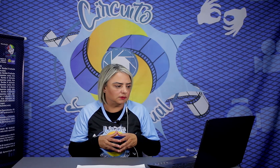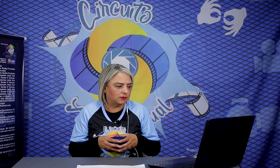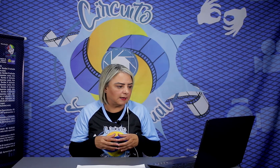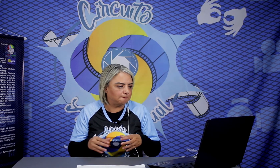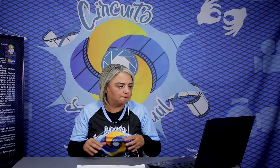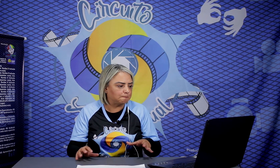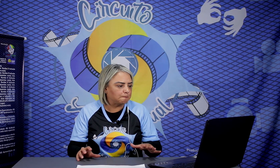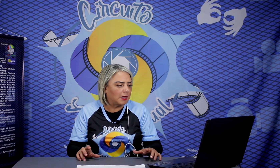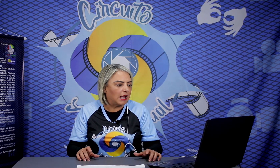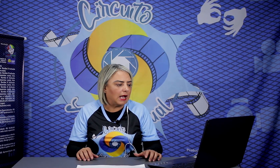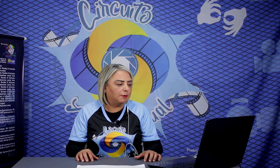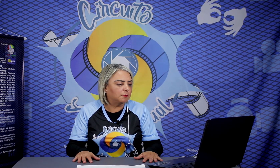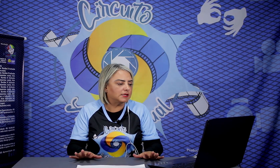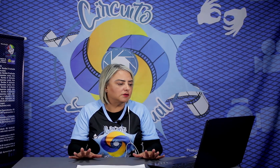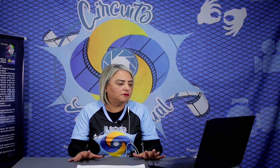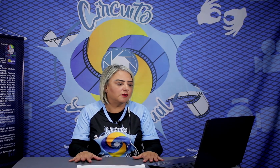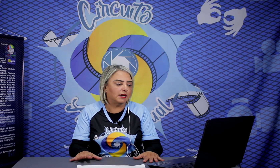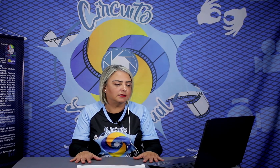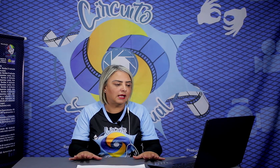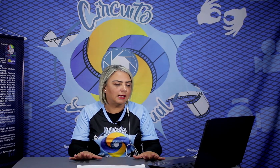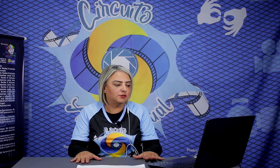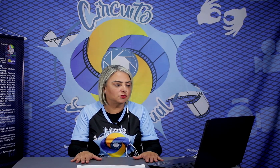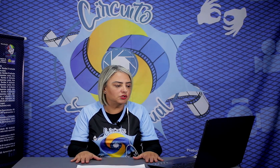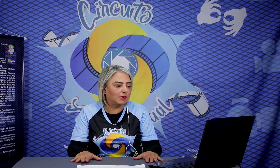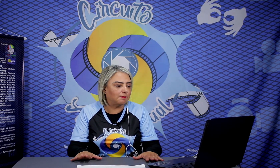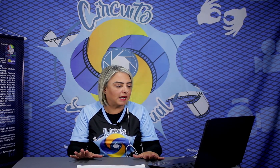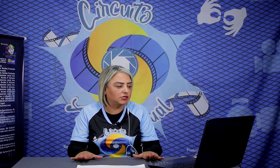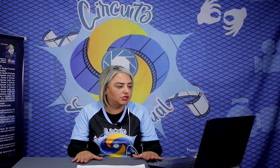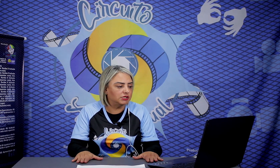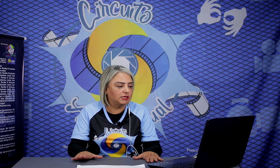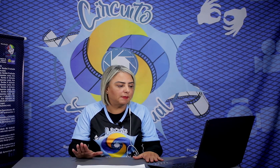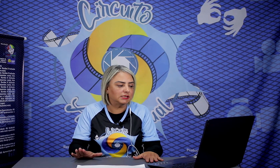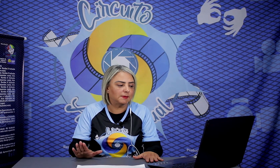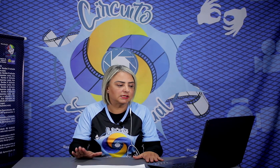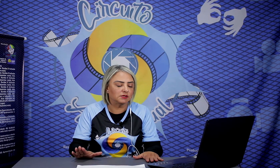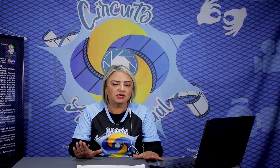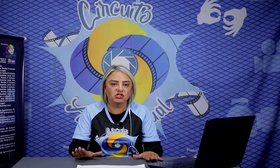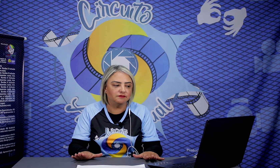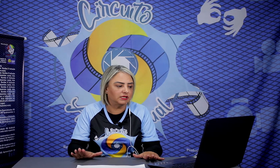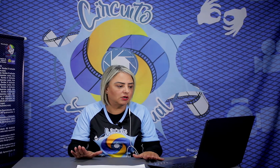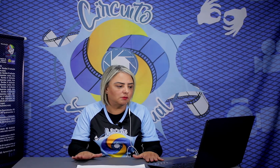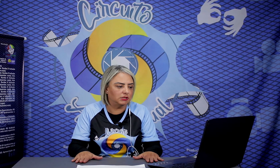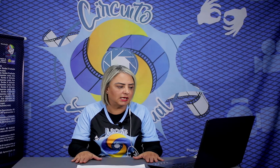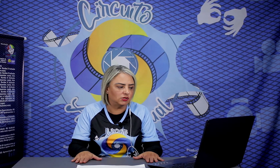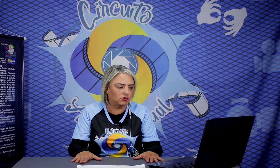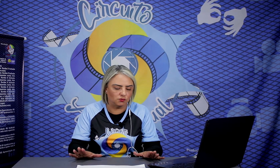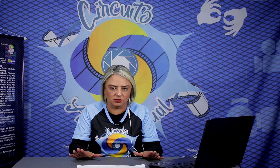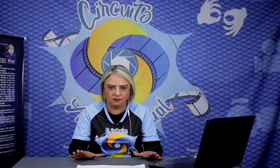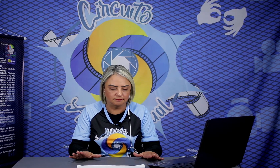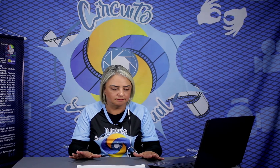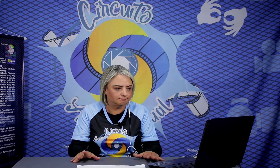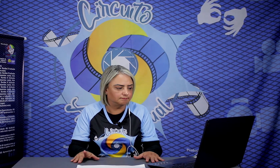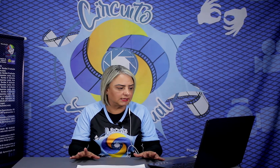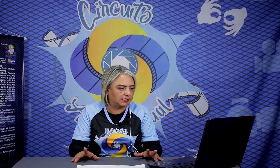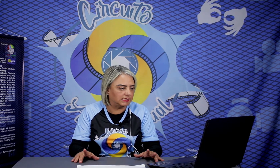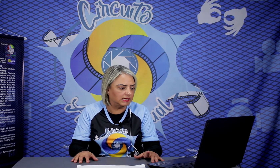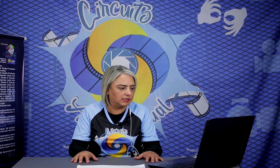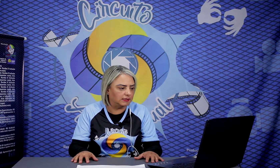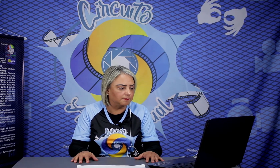tá? A preocupação em formar intérprete surge a partir da participação ativa da comunidade surda, para ser inserida.